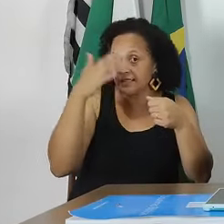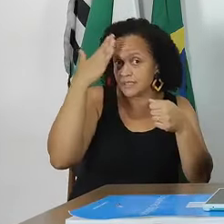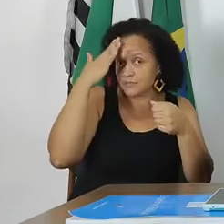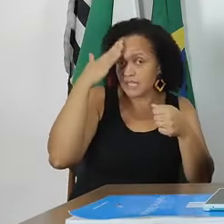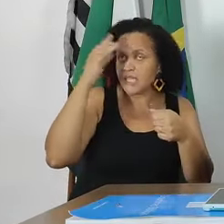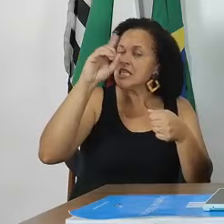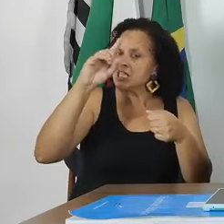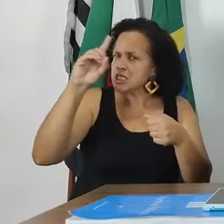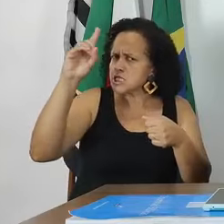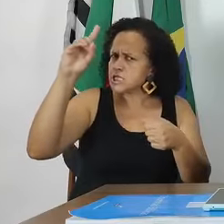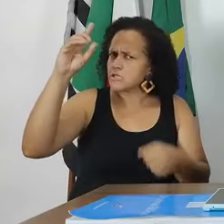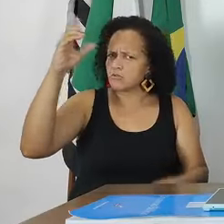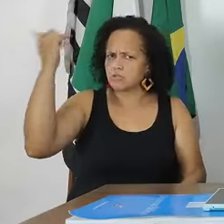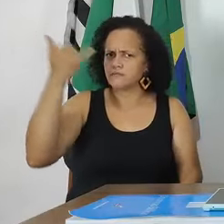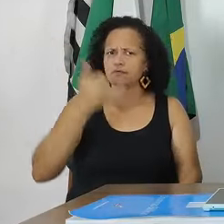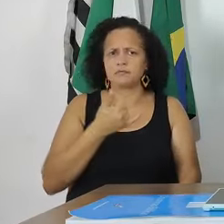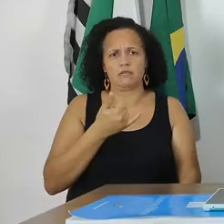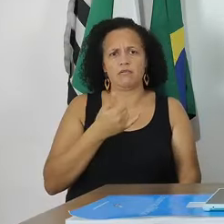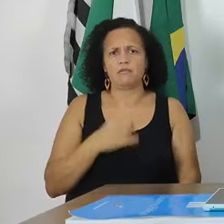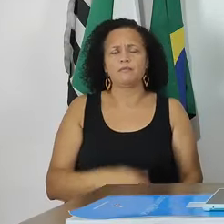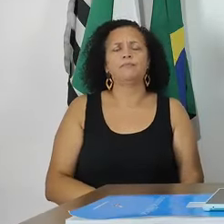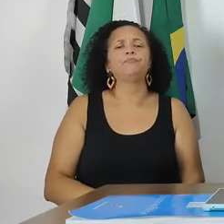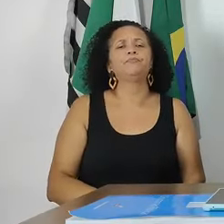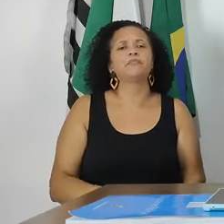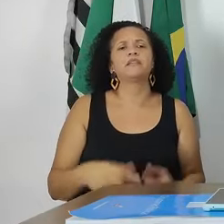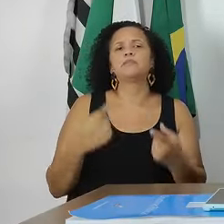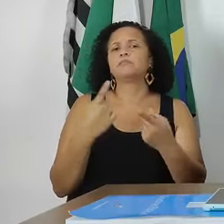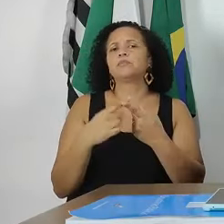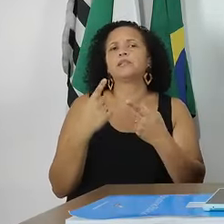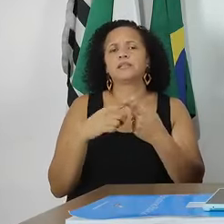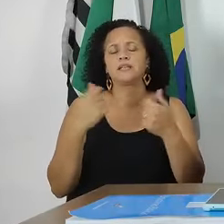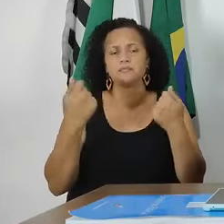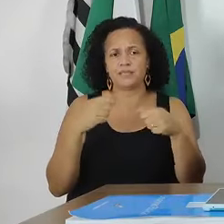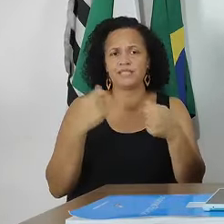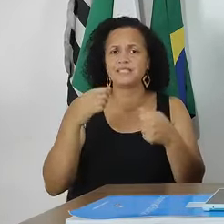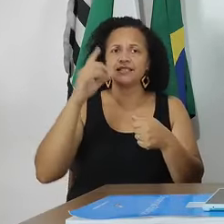estava preparado, porque Deus não deu a direção para ele